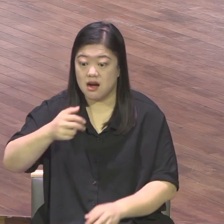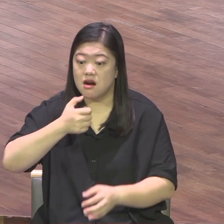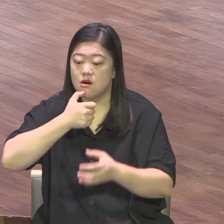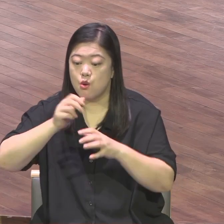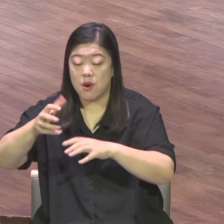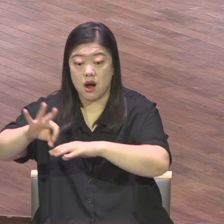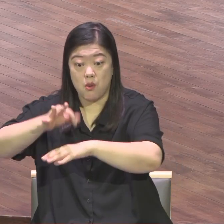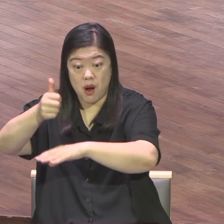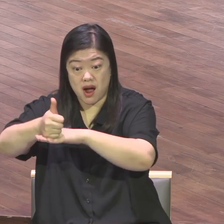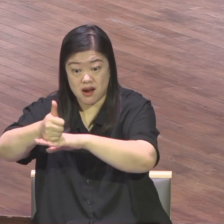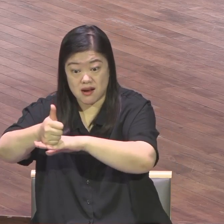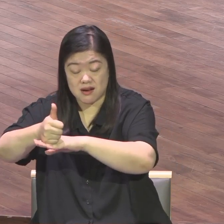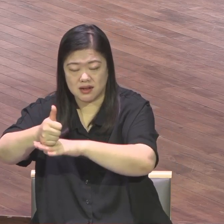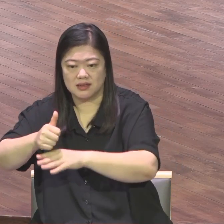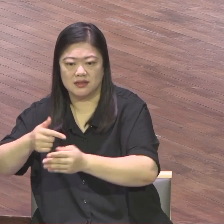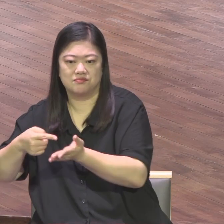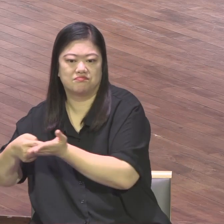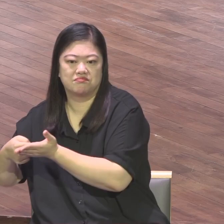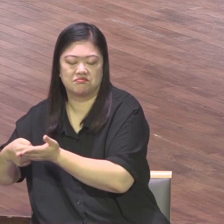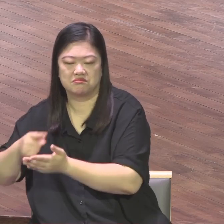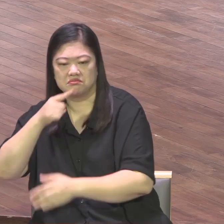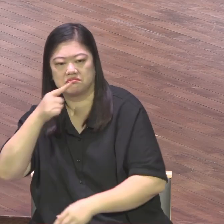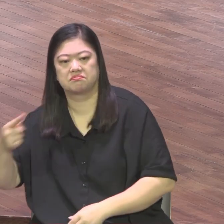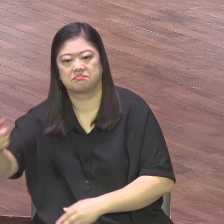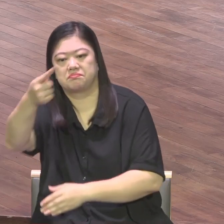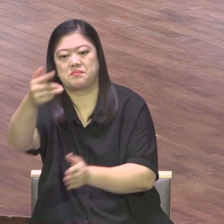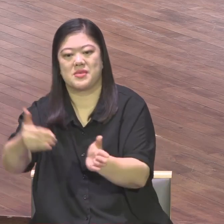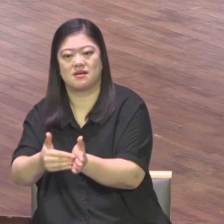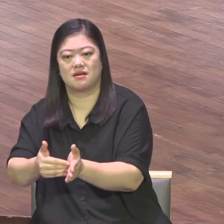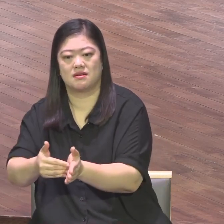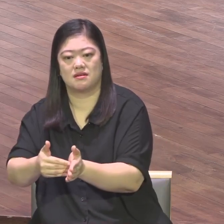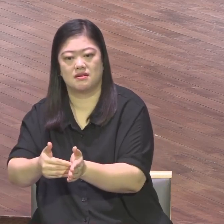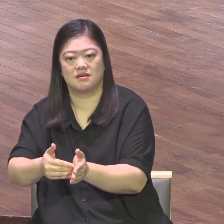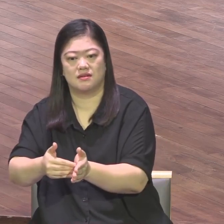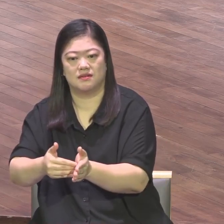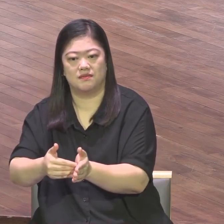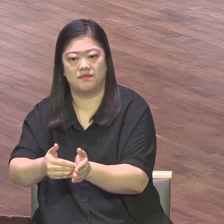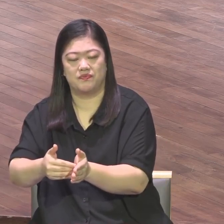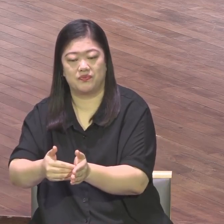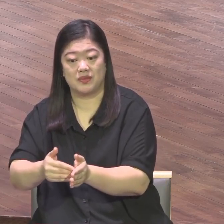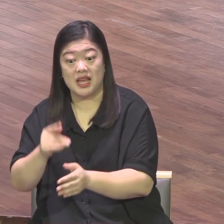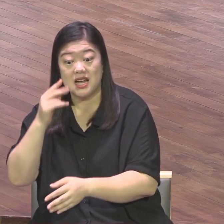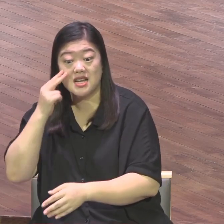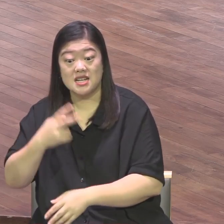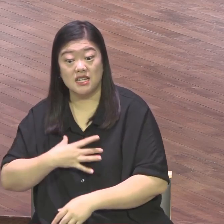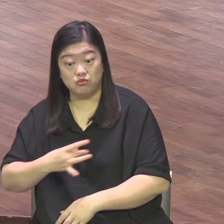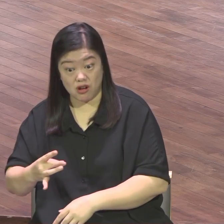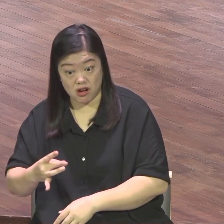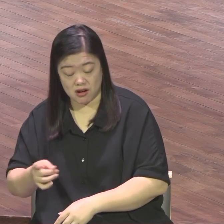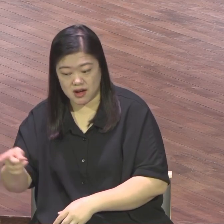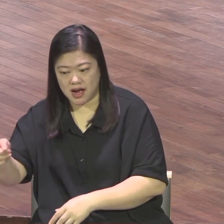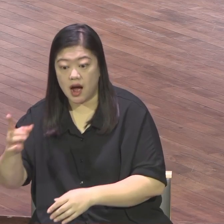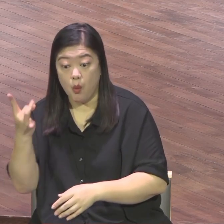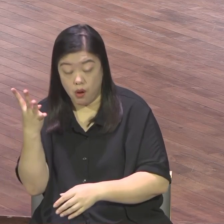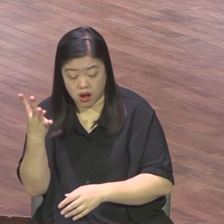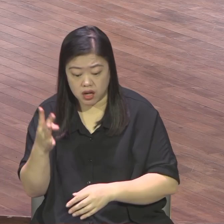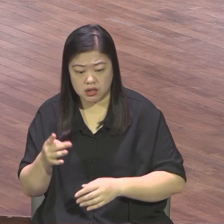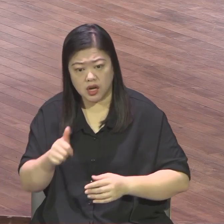않았느냐, 왜 고소했냐. 바울의 목적이 있습니다. 지금 일부러 고소했습니다. 로마